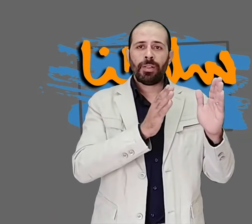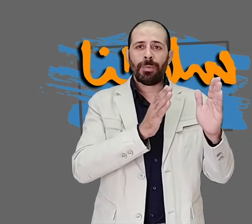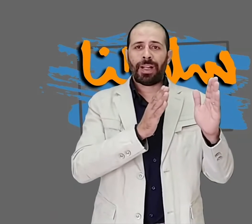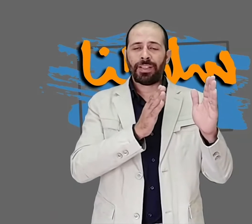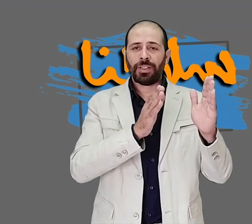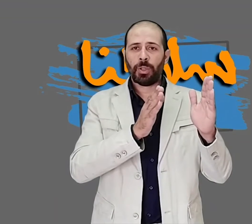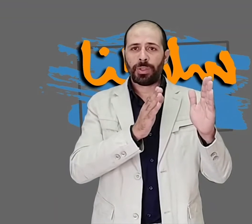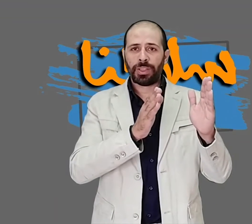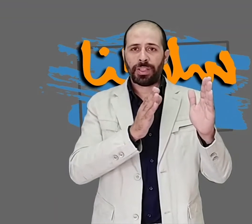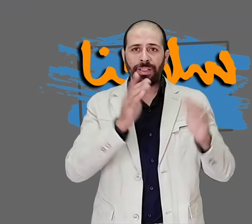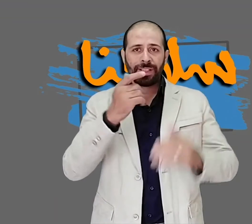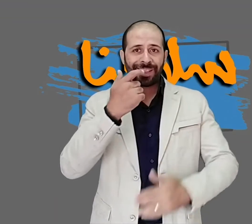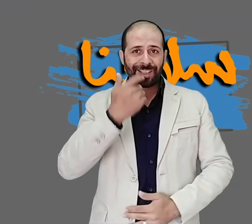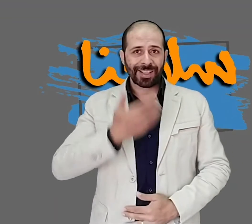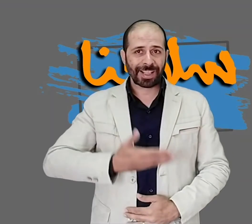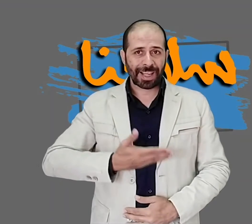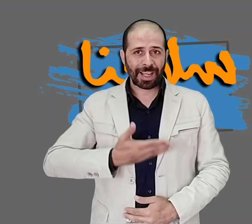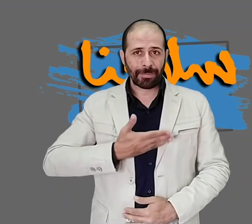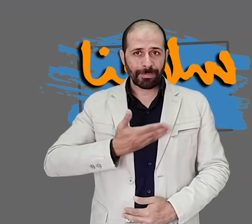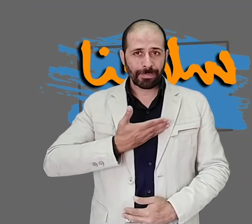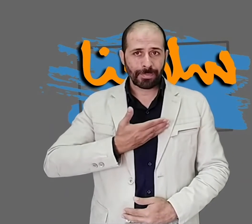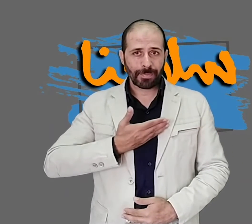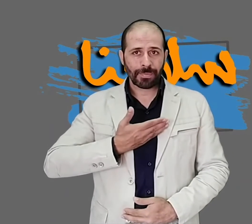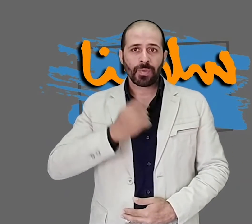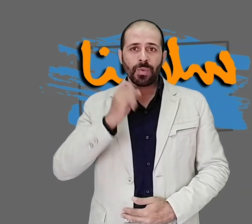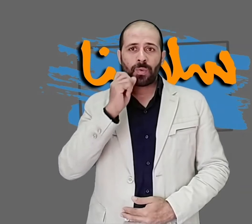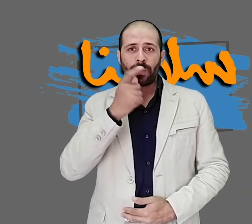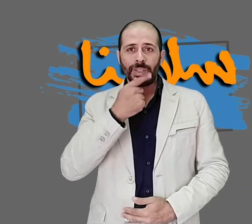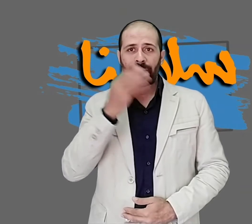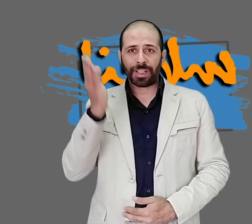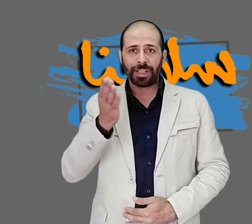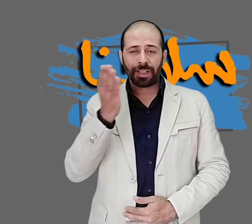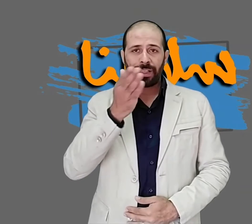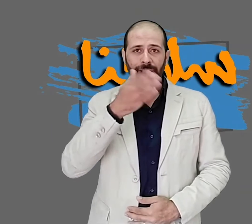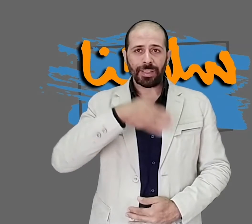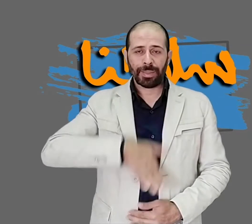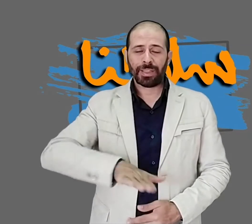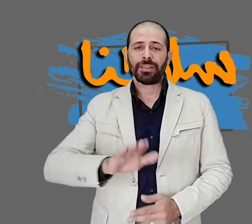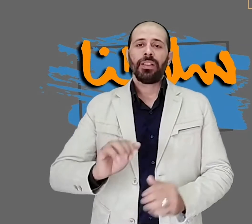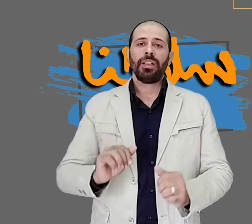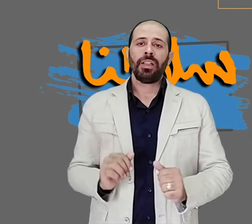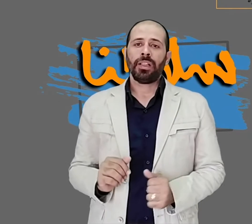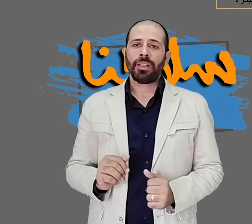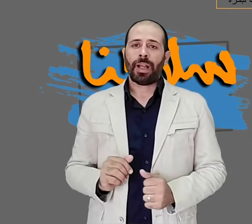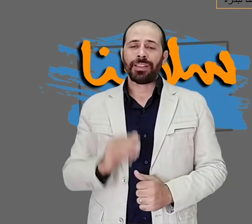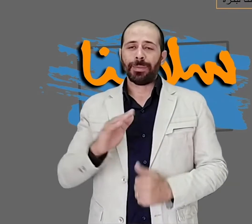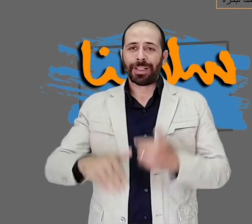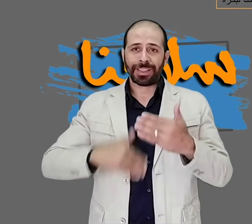طيب. يبقى عندي هنا هوت إيه؟ سنك كام؟ وتاريخ الميلاد. عندي بعد